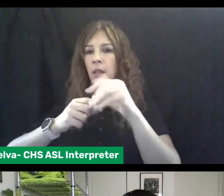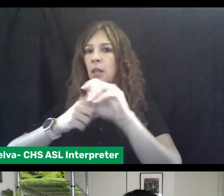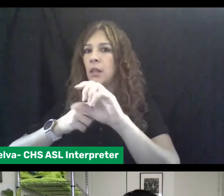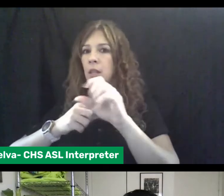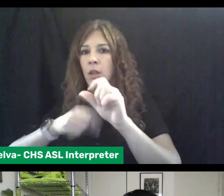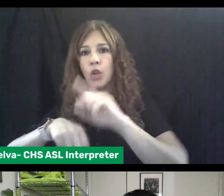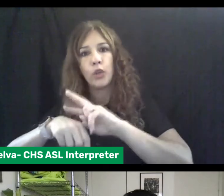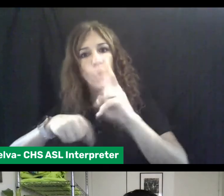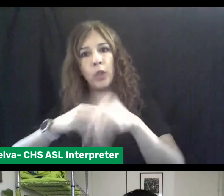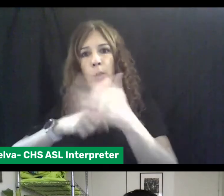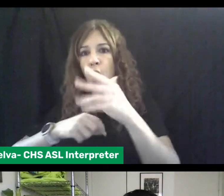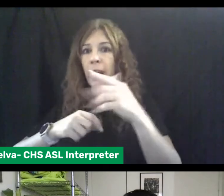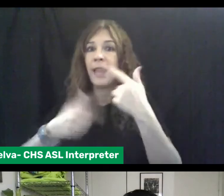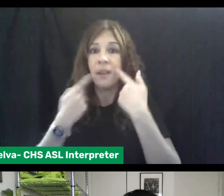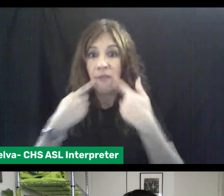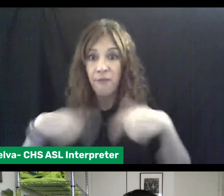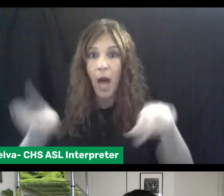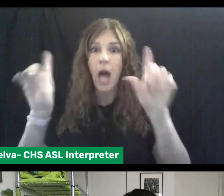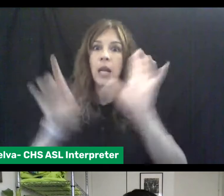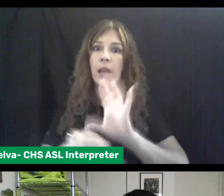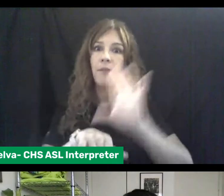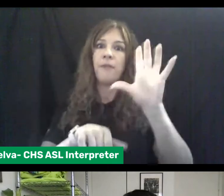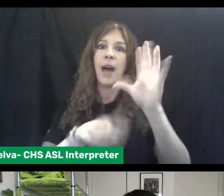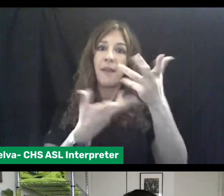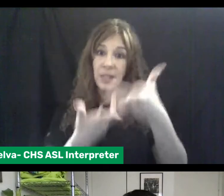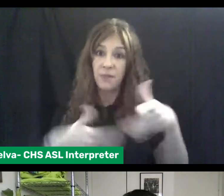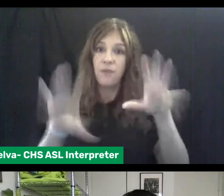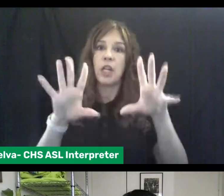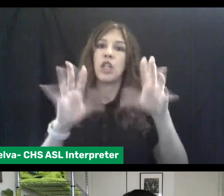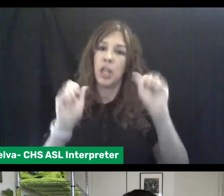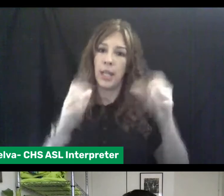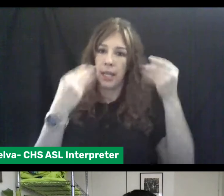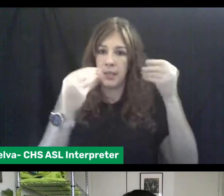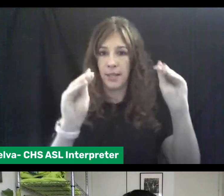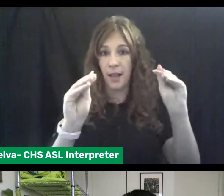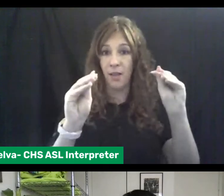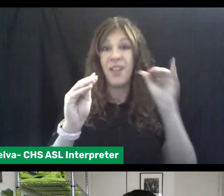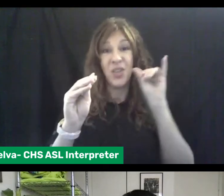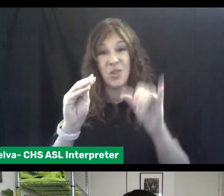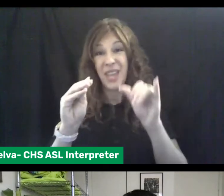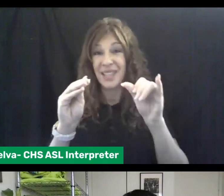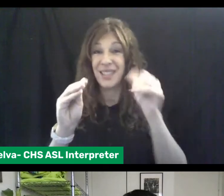más o menos la vida de los vendedores de tamales, ¿no?